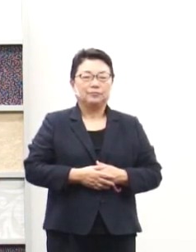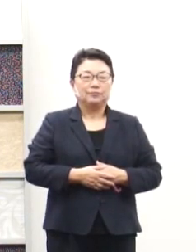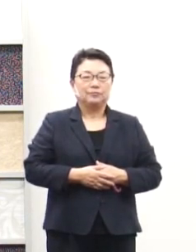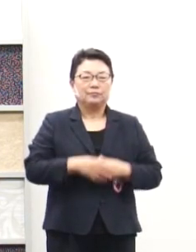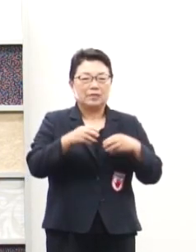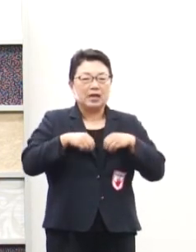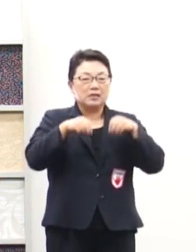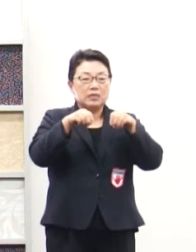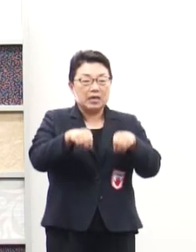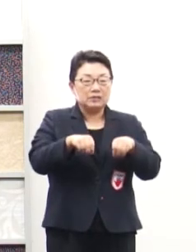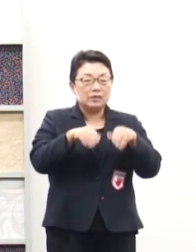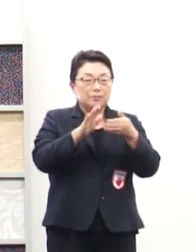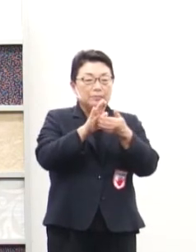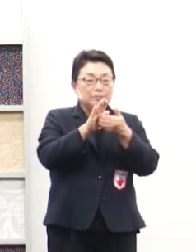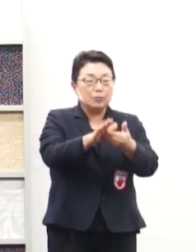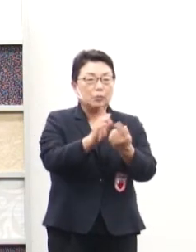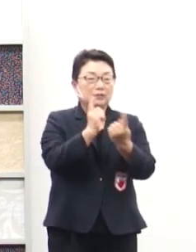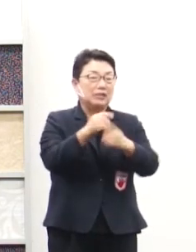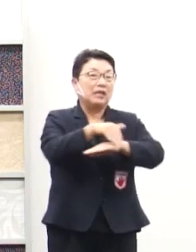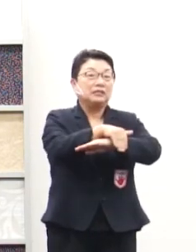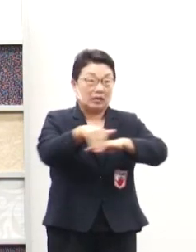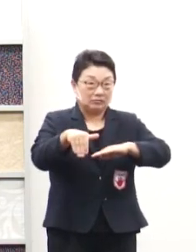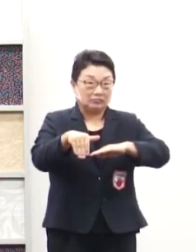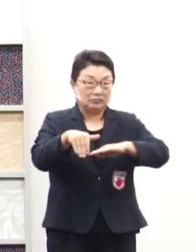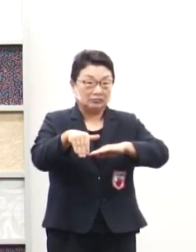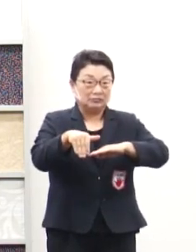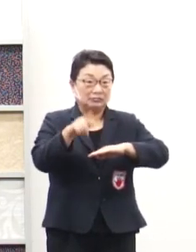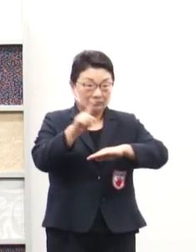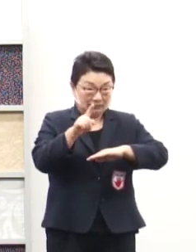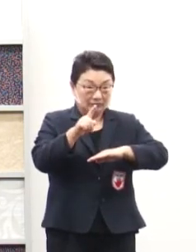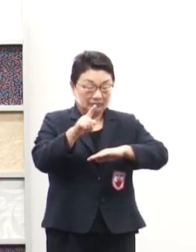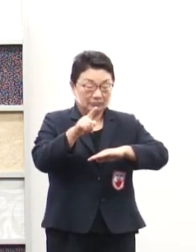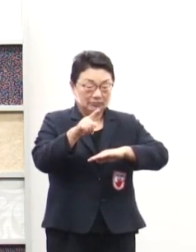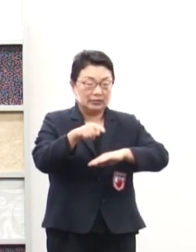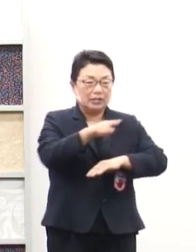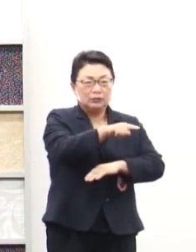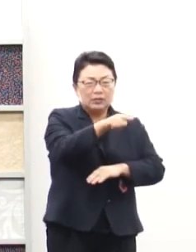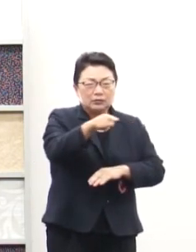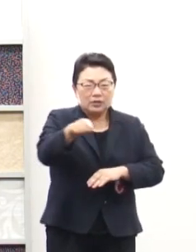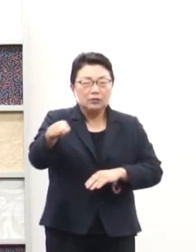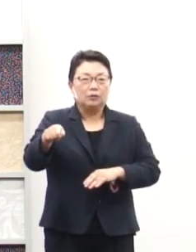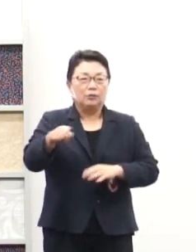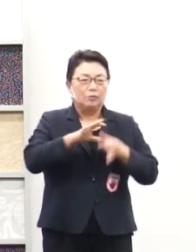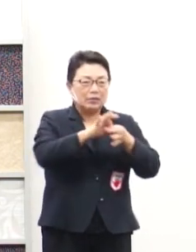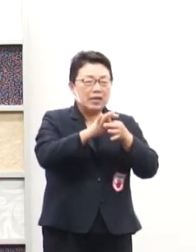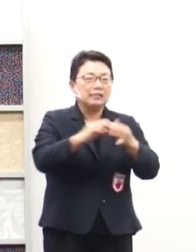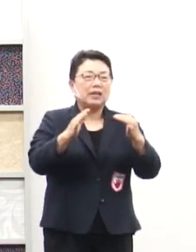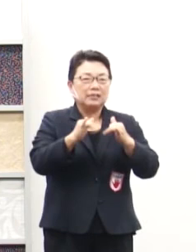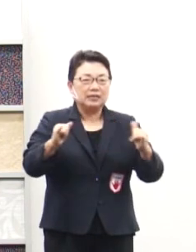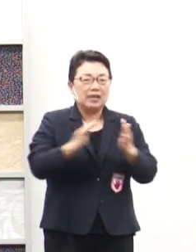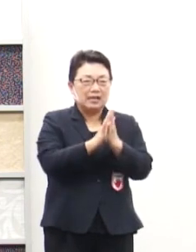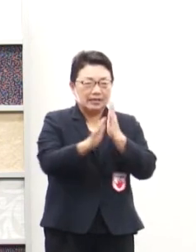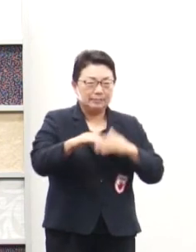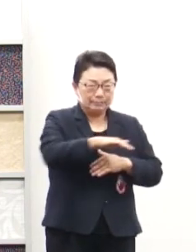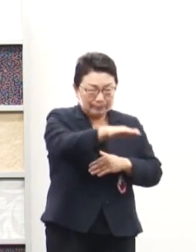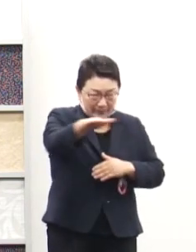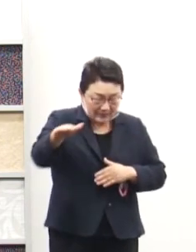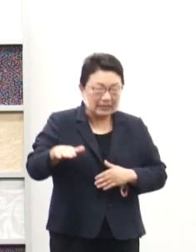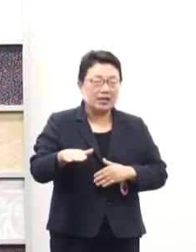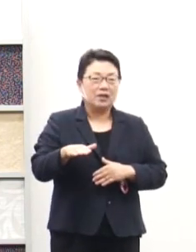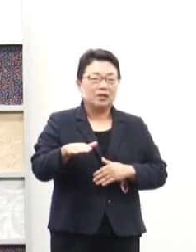この感染防止対策というのは、まあ、全ての人、まあ、それぞれのもう全ての関係者、全ての県民さん、皆様